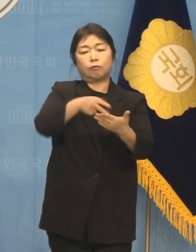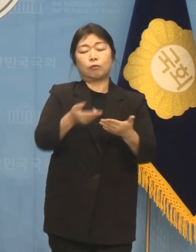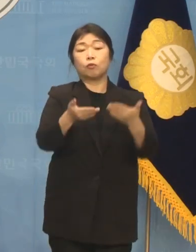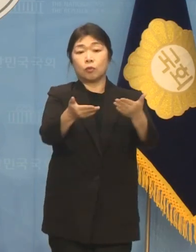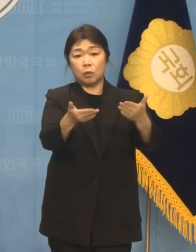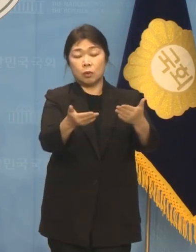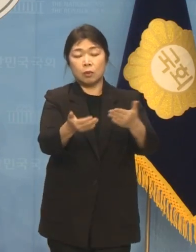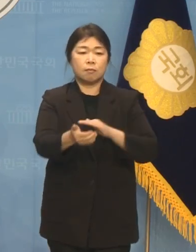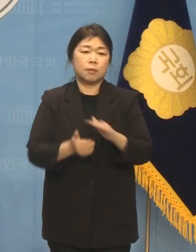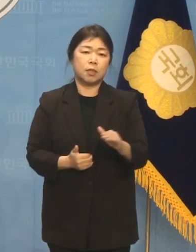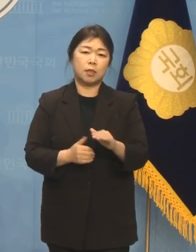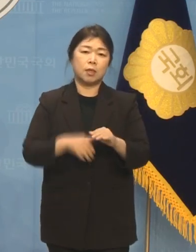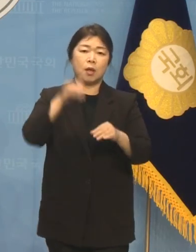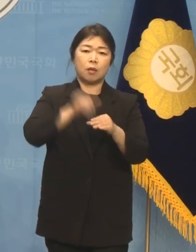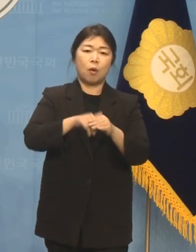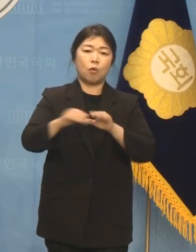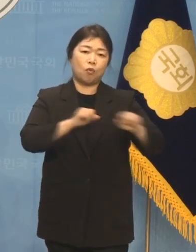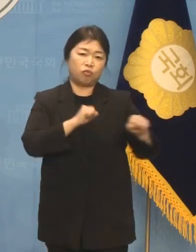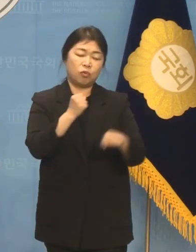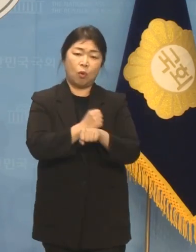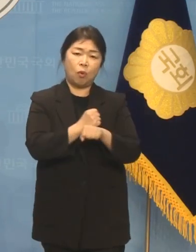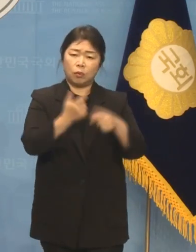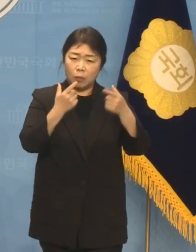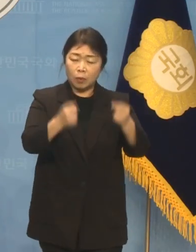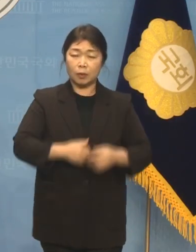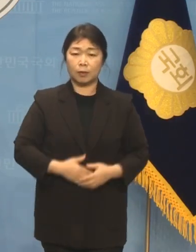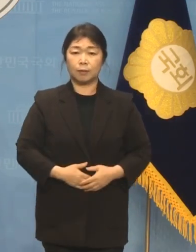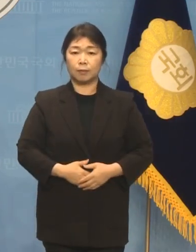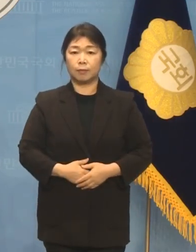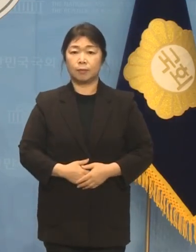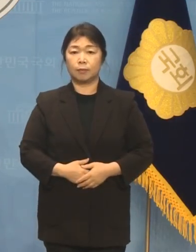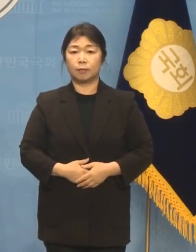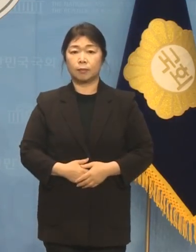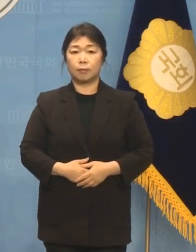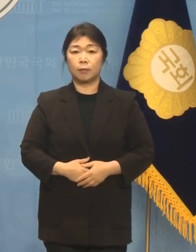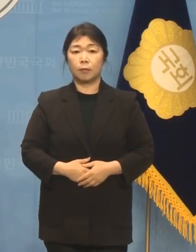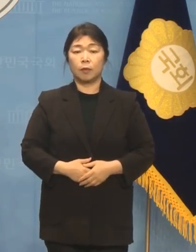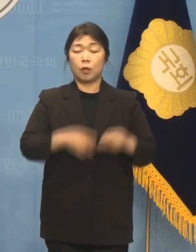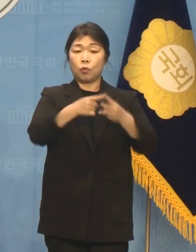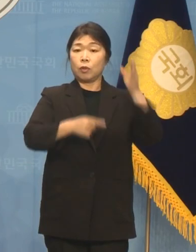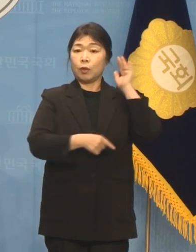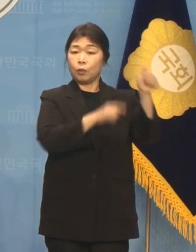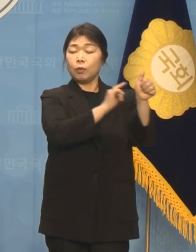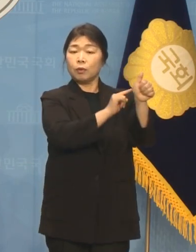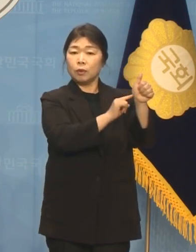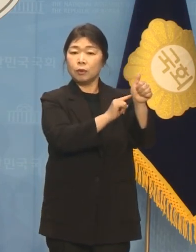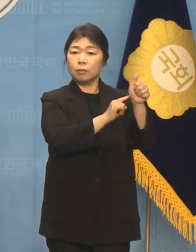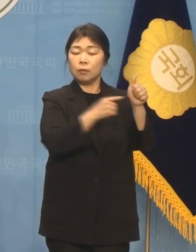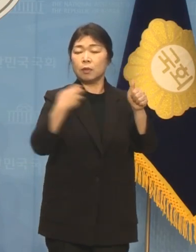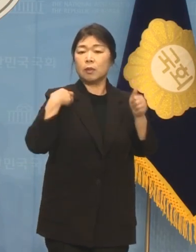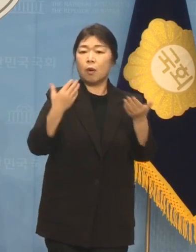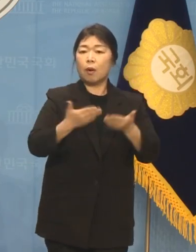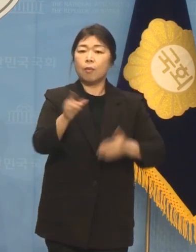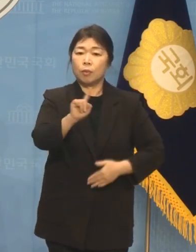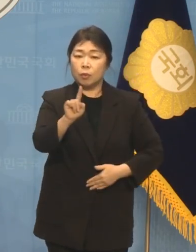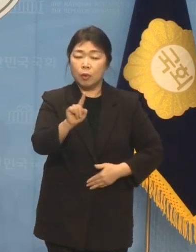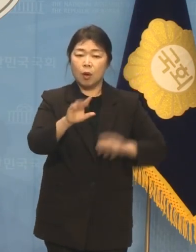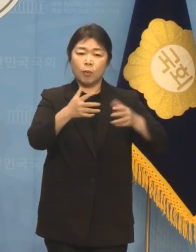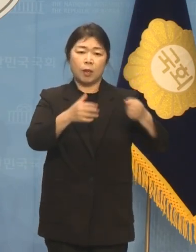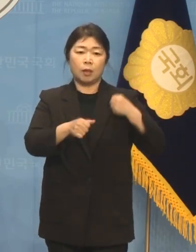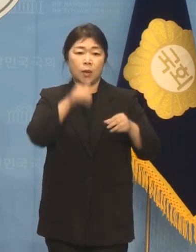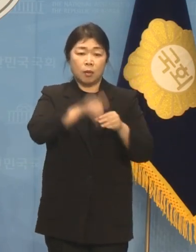사전 선거 운동 관건 선거 운동을 한 것이나 다름 없습니다 윤성열 대통령의 역할은 국민의 임